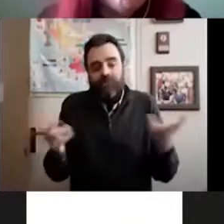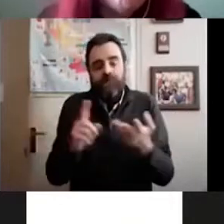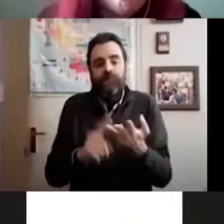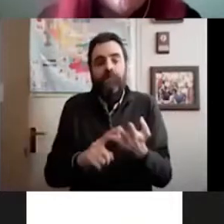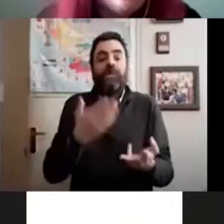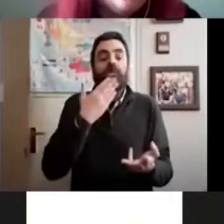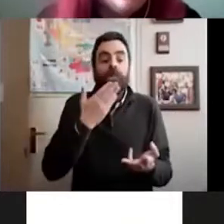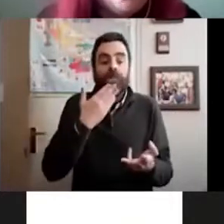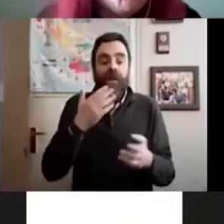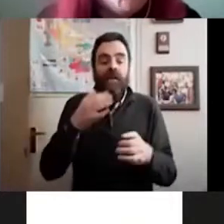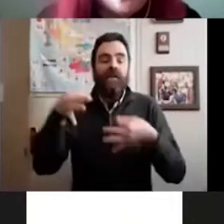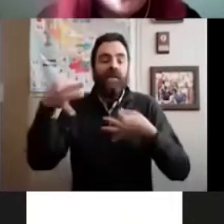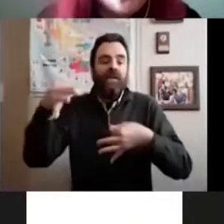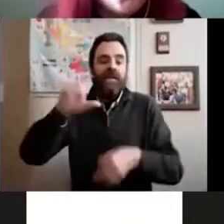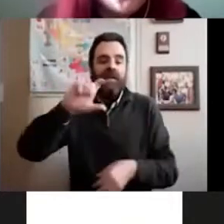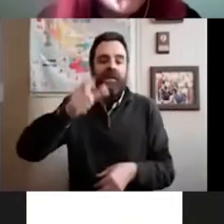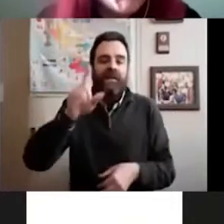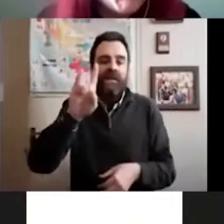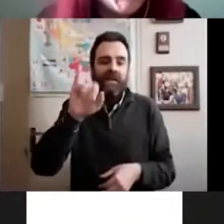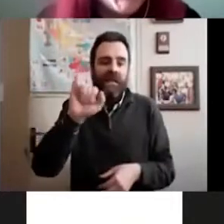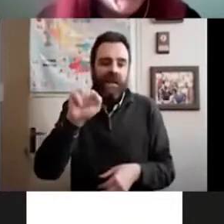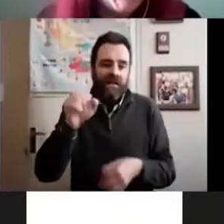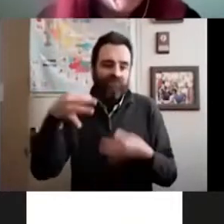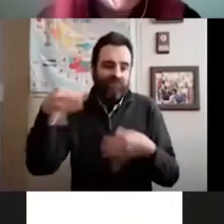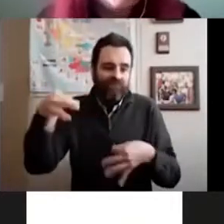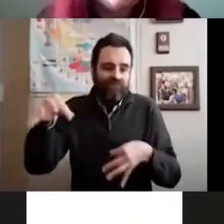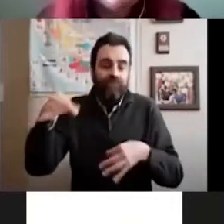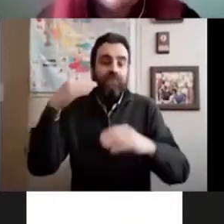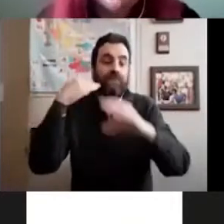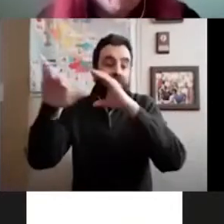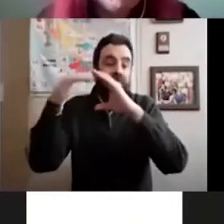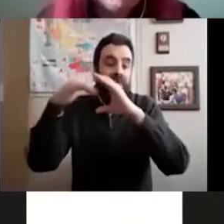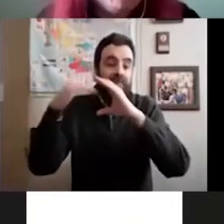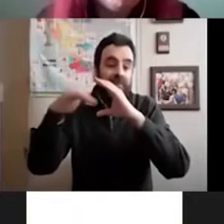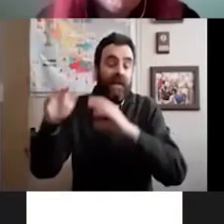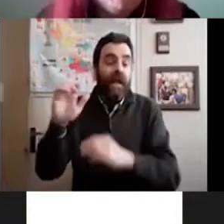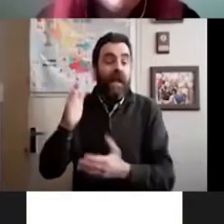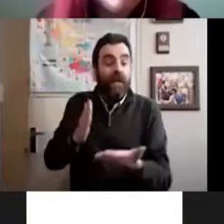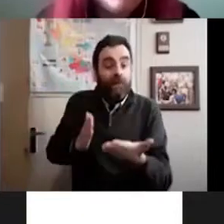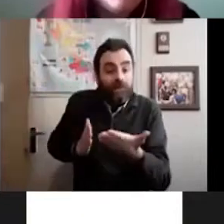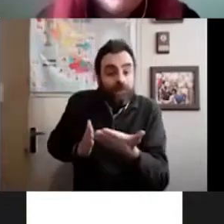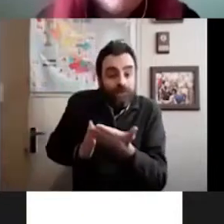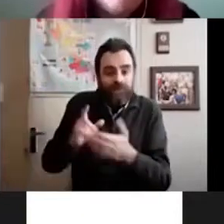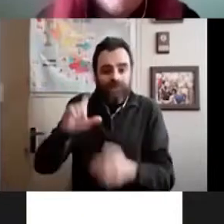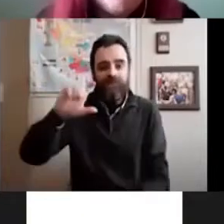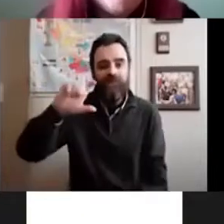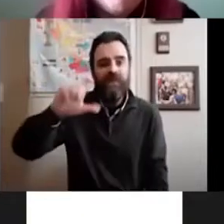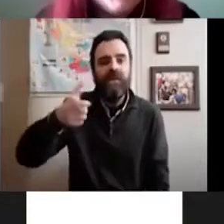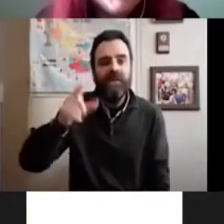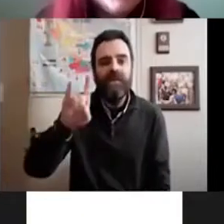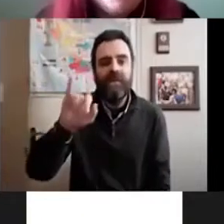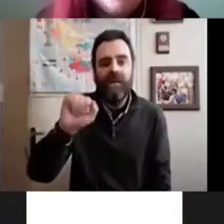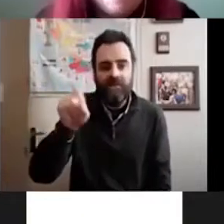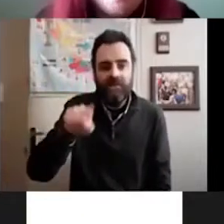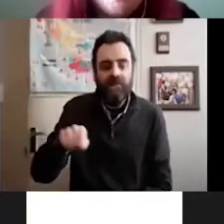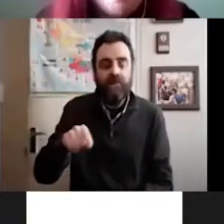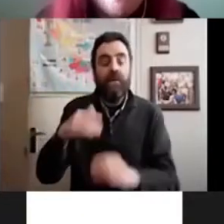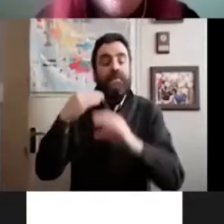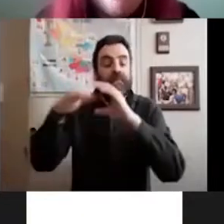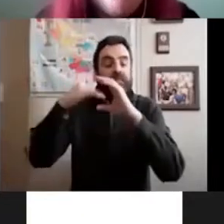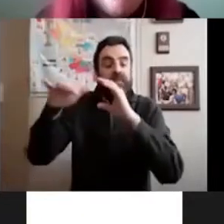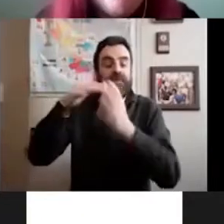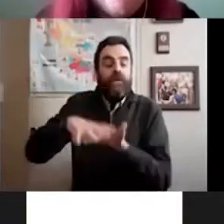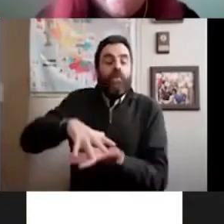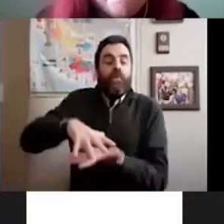las clases por internet. Se necesitaba hacer eso. También guías se mandaban al